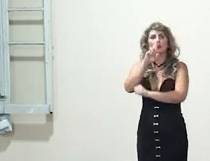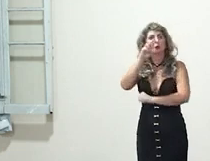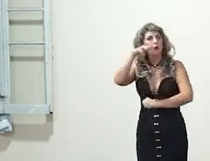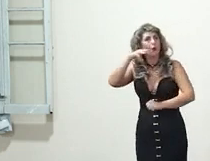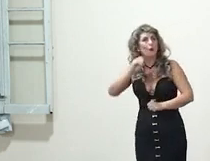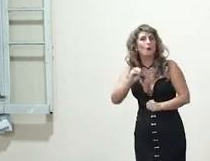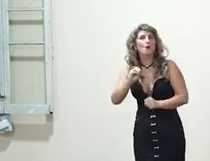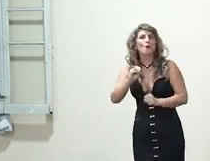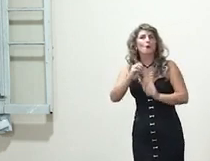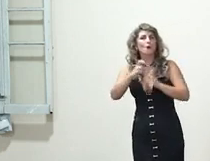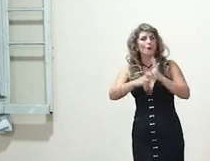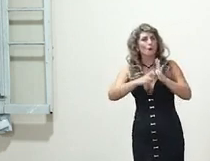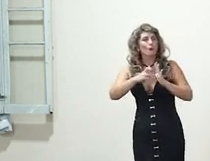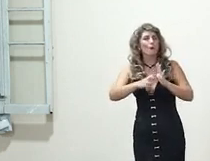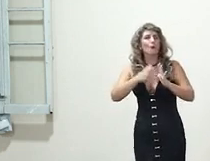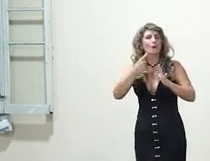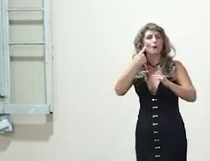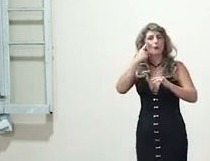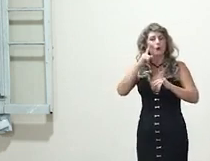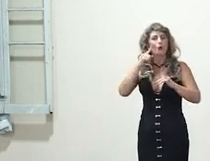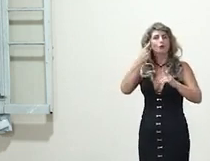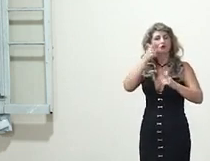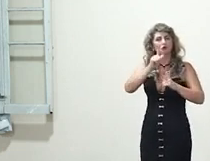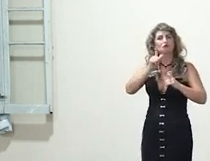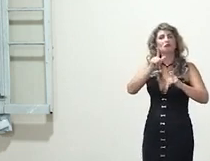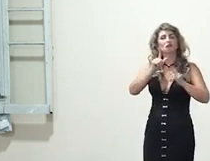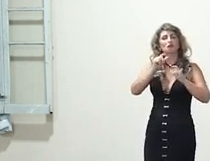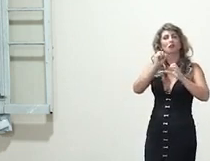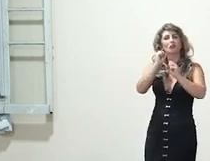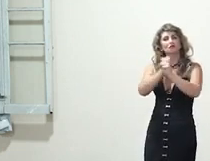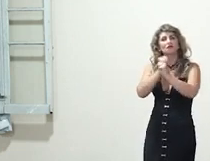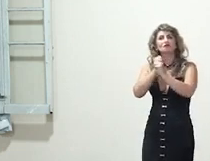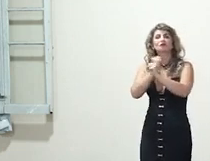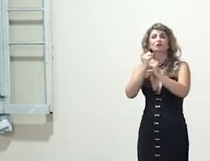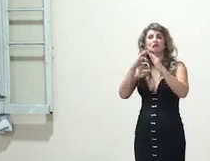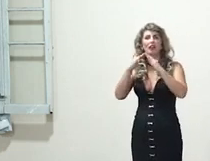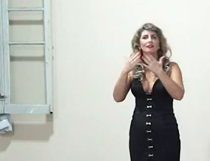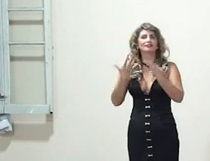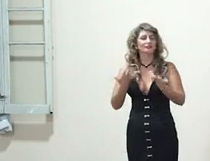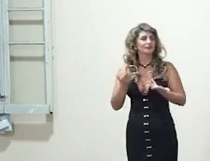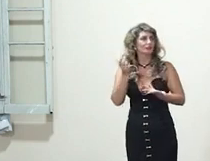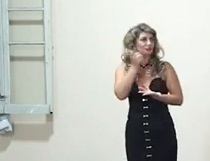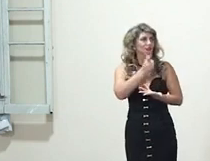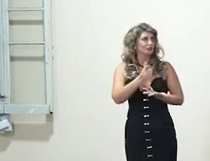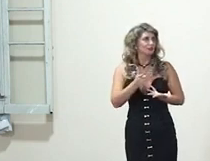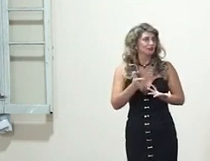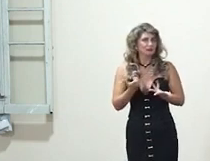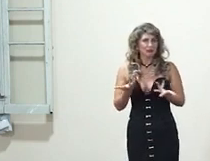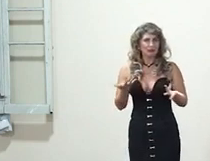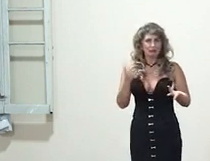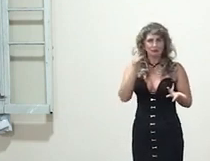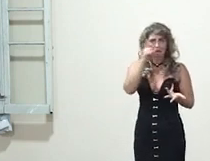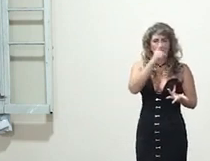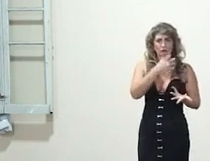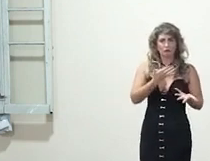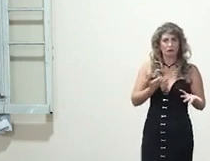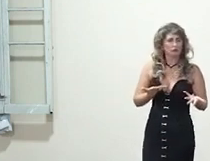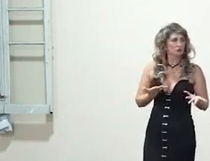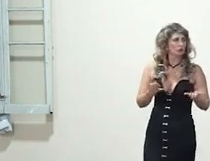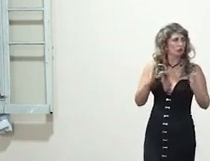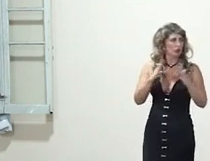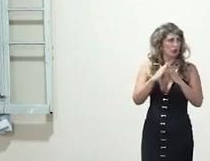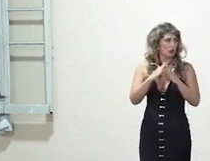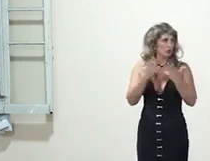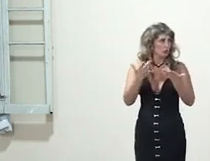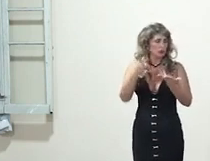a Ponta Félix, estão reformando as casas. Né? Então, será que é tão difícil de conseguir em casa